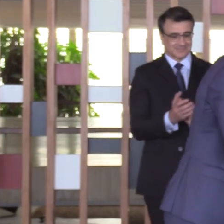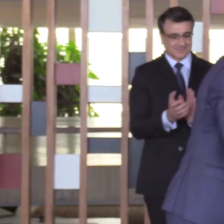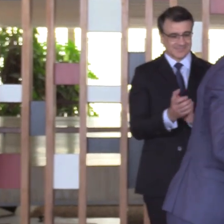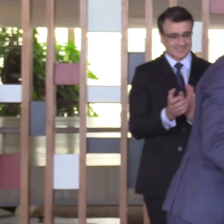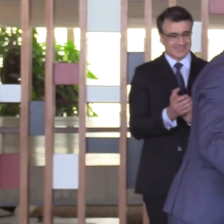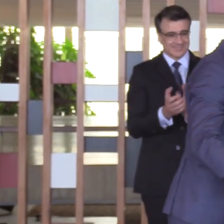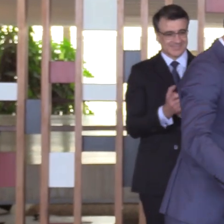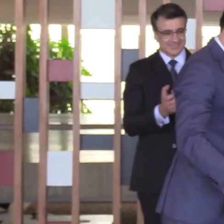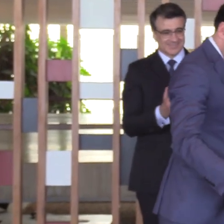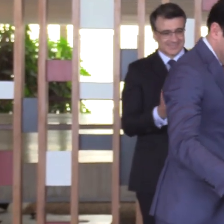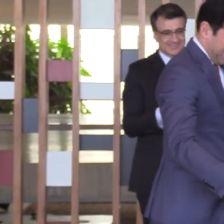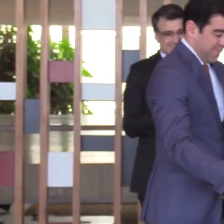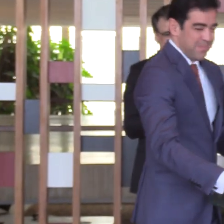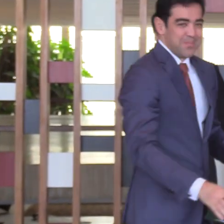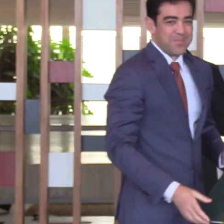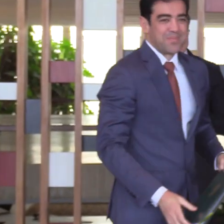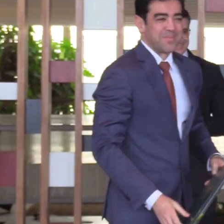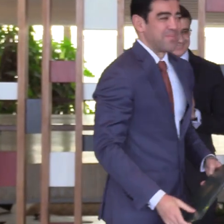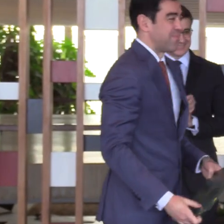da União.